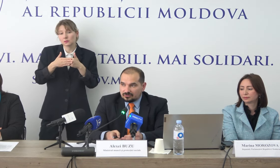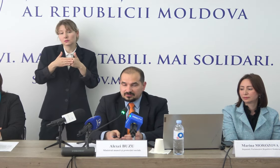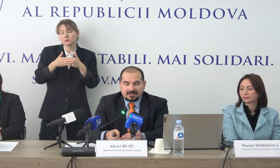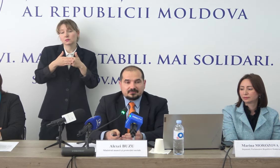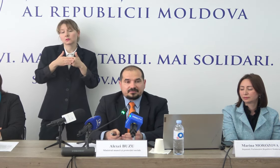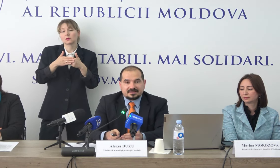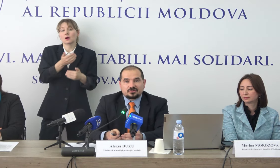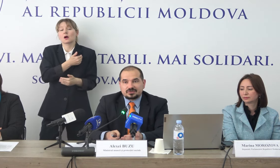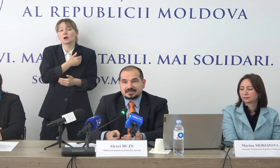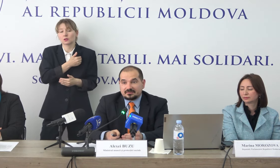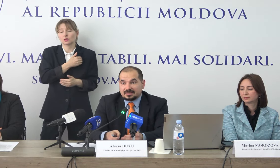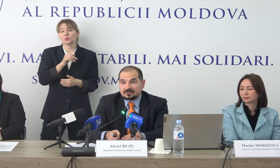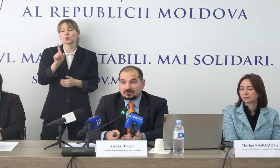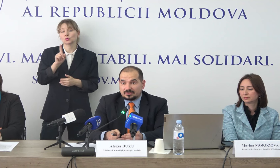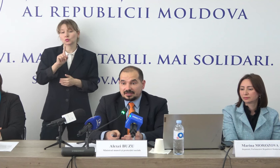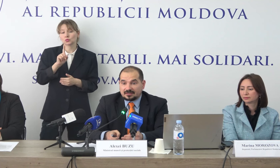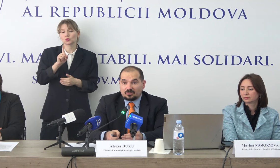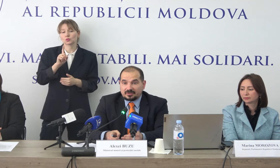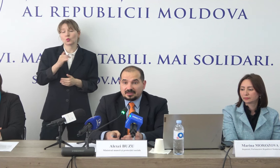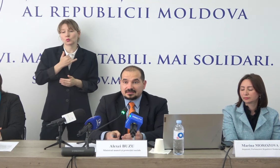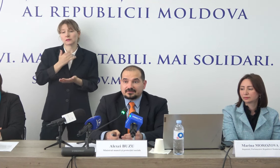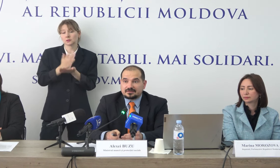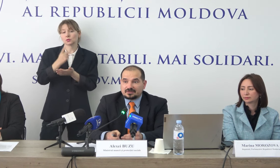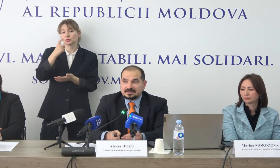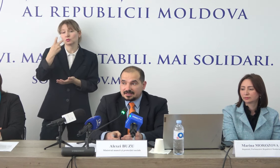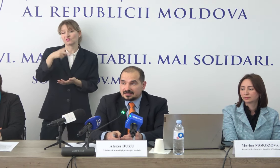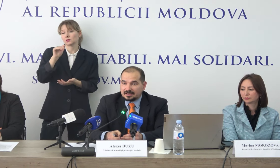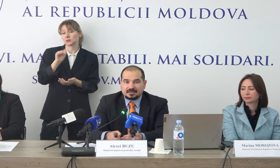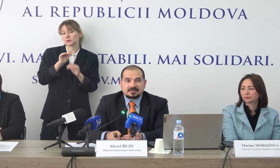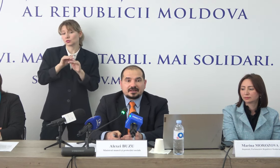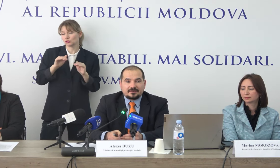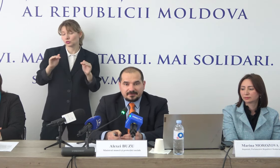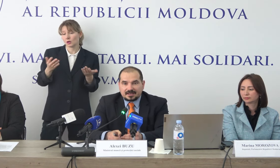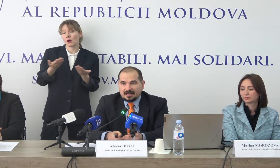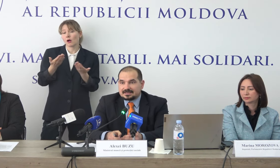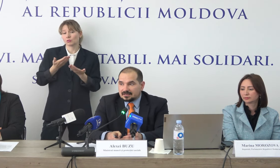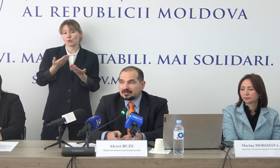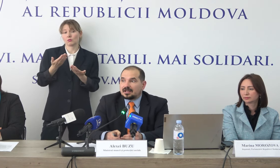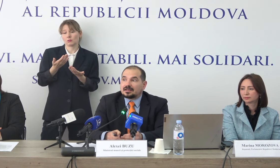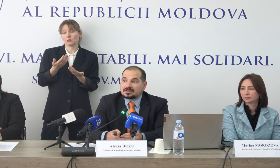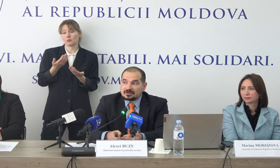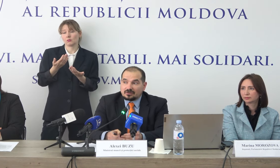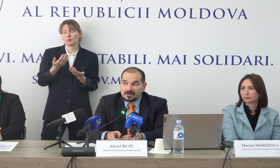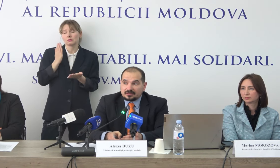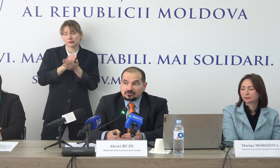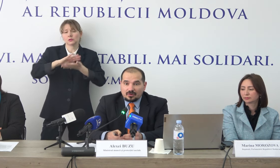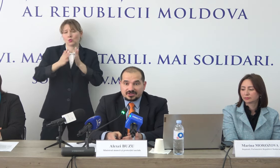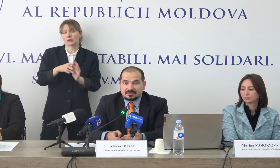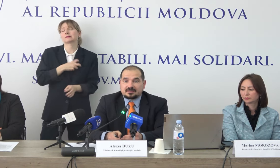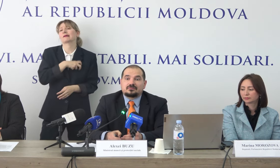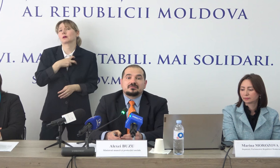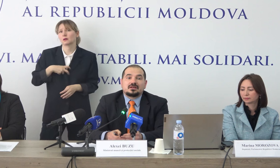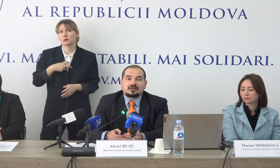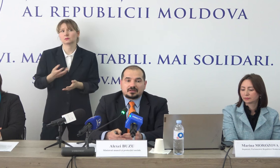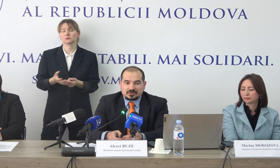puțin acum, de peste 20.000 de copii care se află în situații de risc. Deci fiecare zi în care acei copii nu au